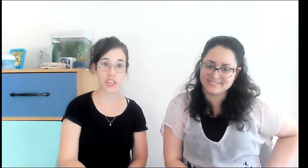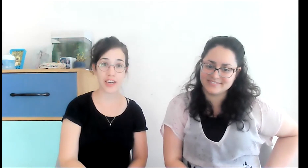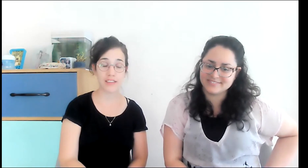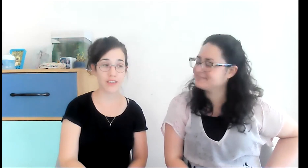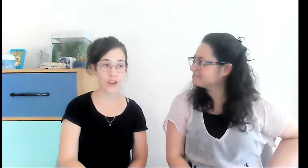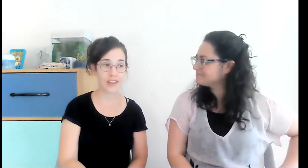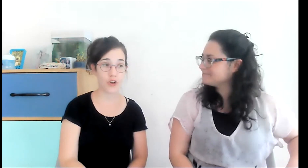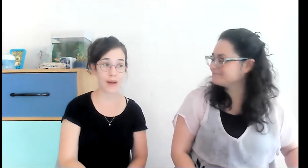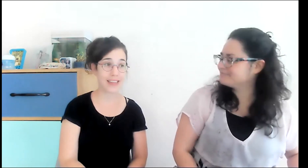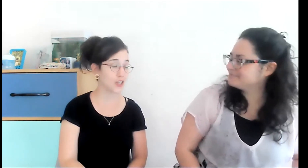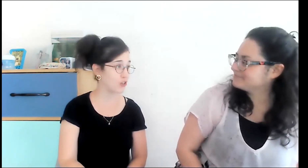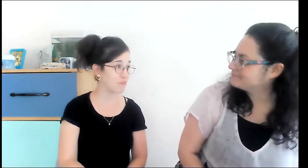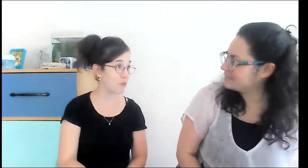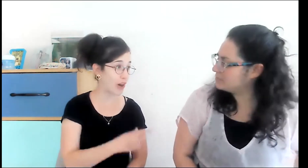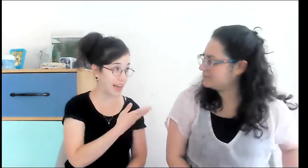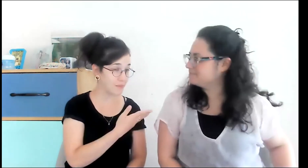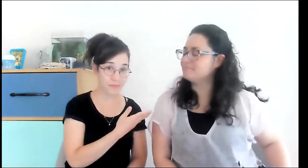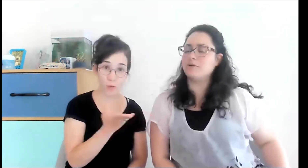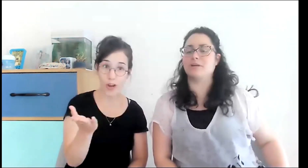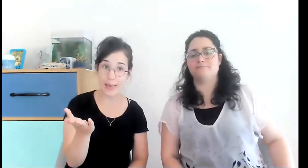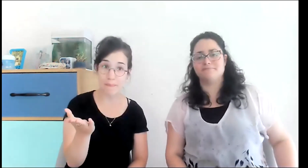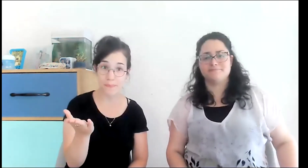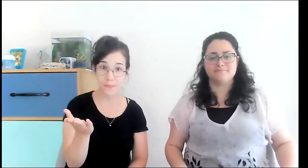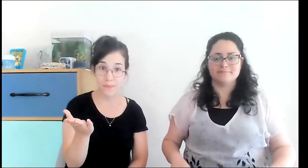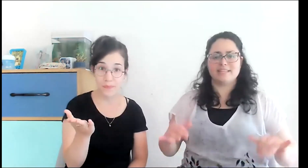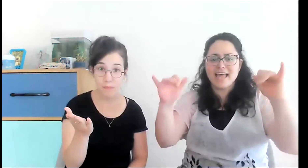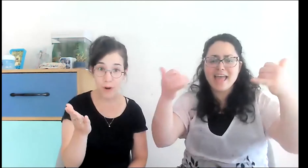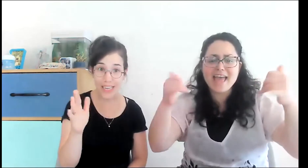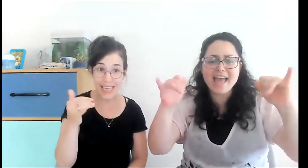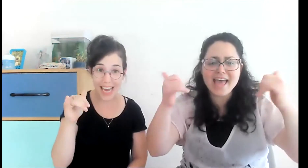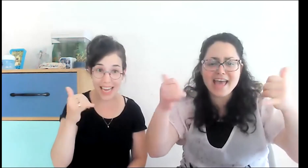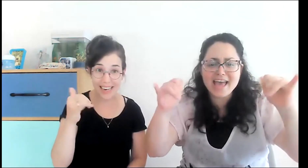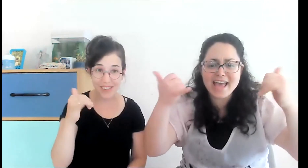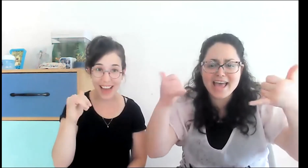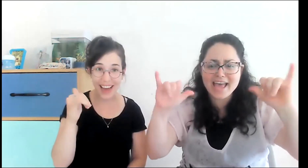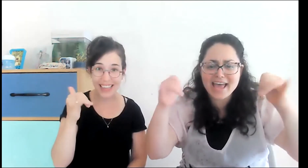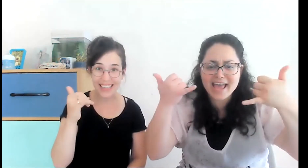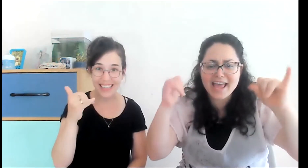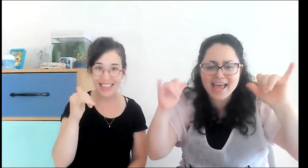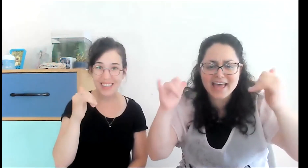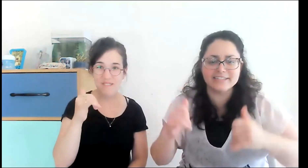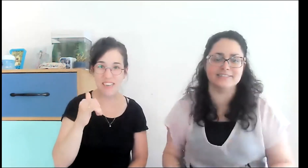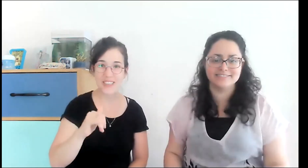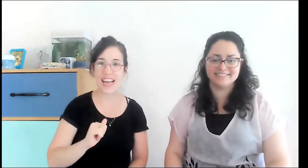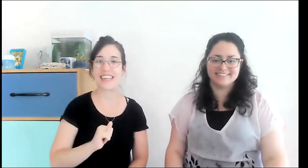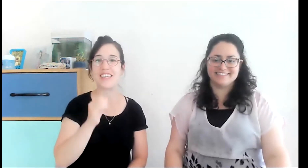השיר, אוקיי? את כל הבית הראשון. מעולה. מעולה. מוכנים? כן. בואו נעשה כן, ביחד. מצוין.